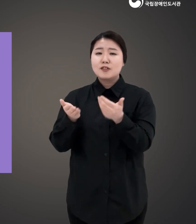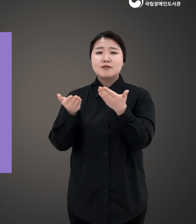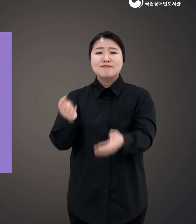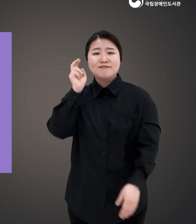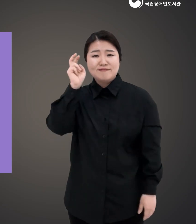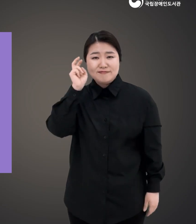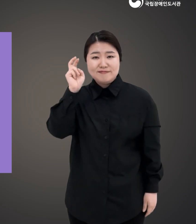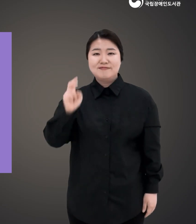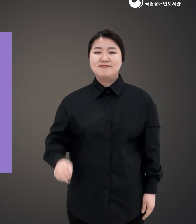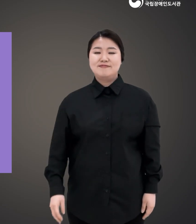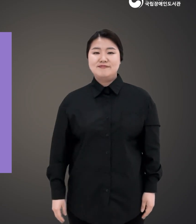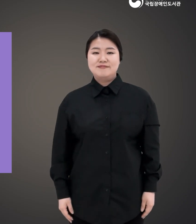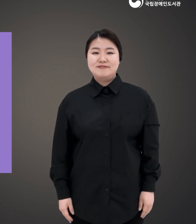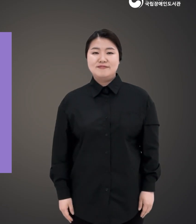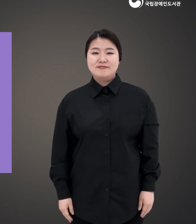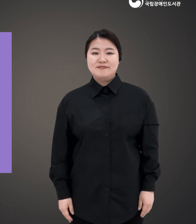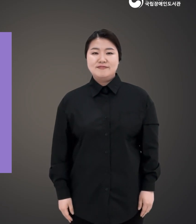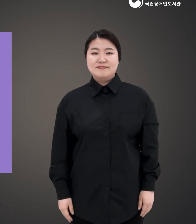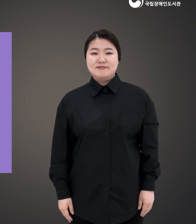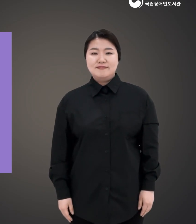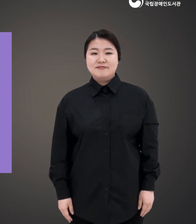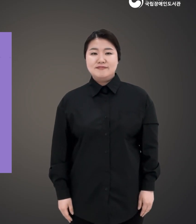있게 해주었던 듯합니다.